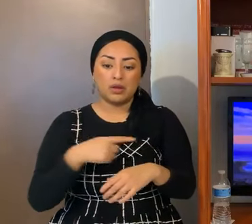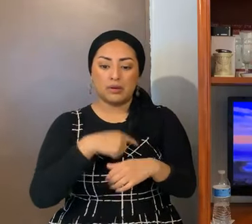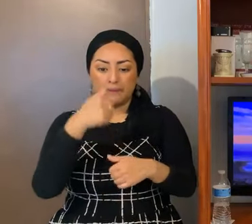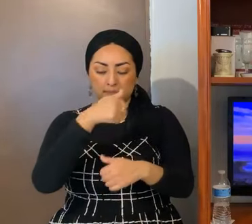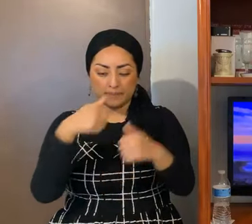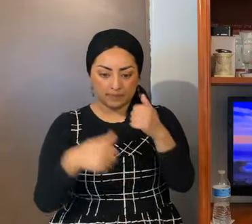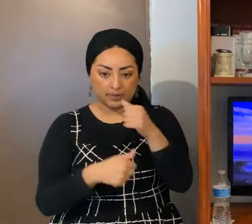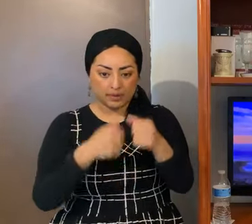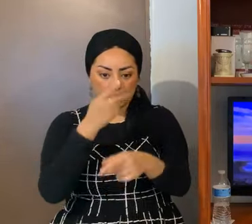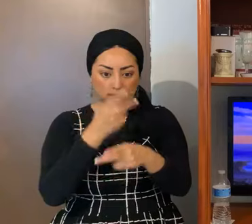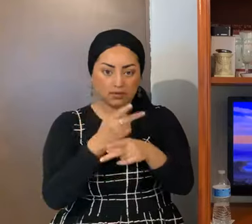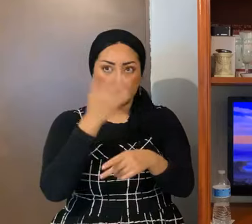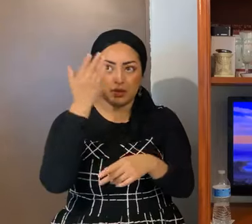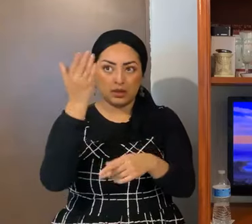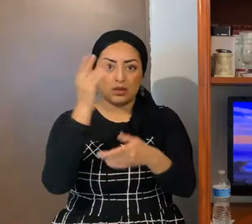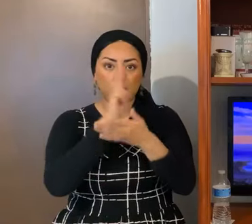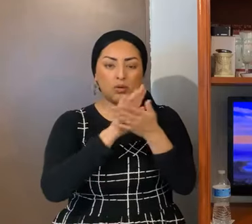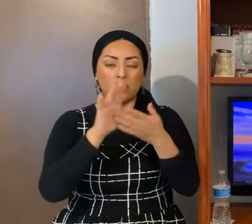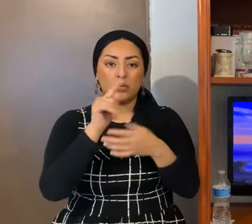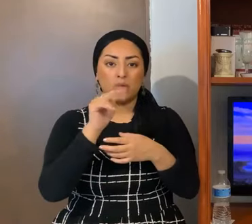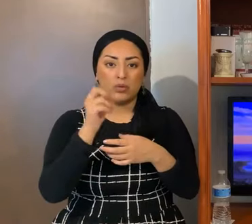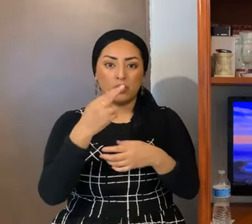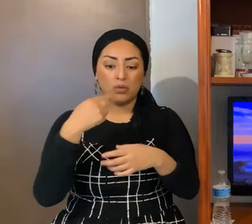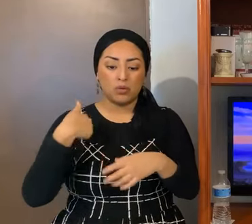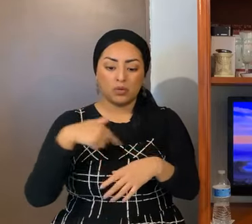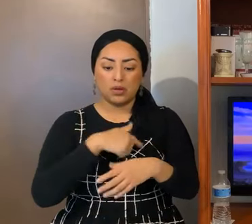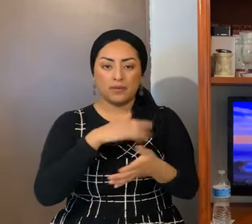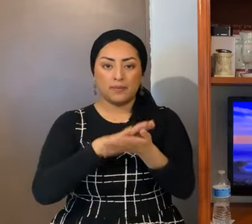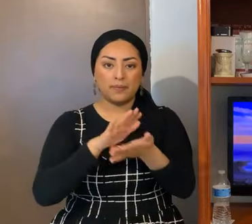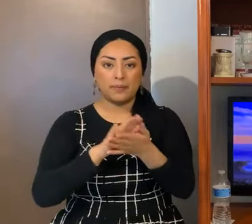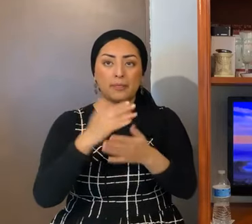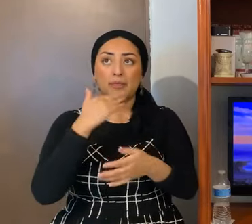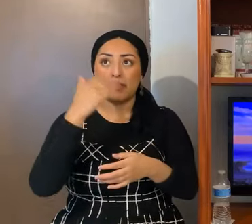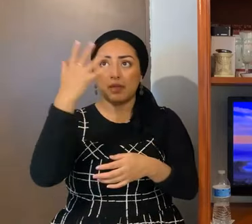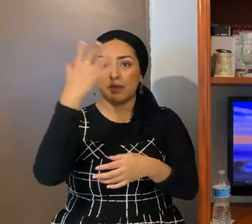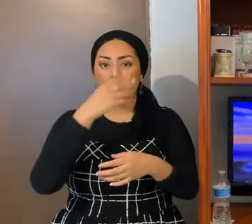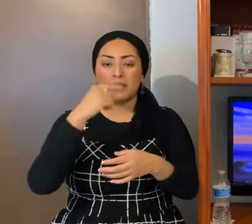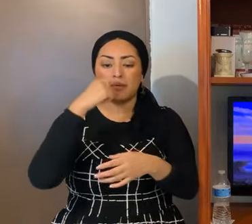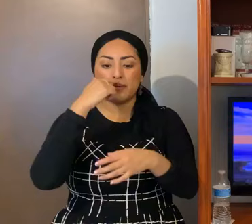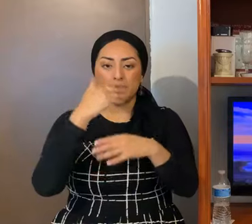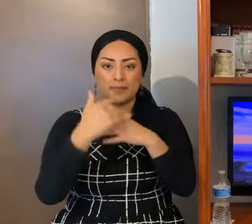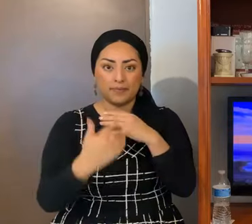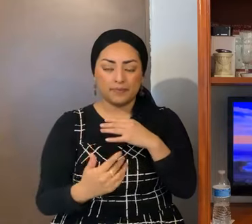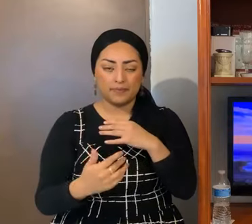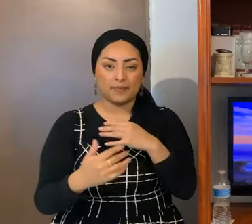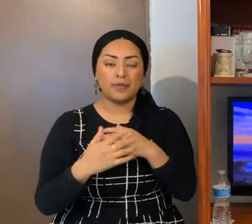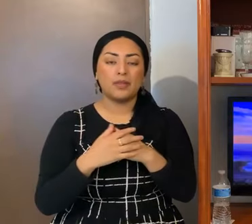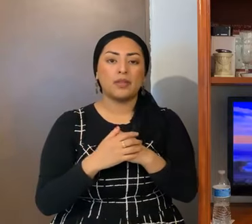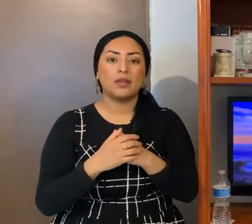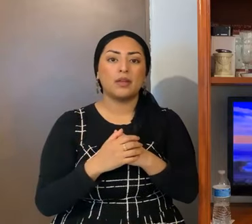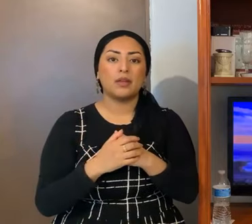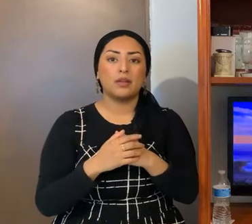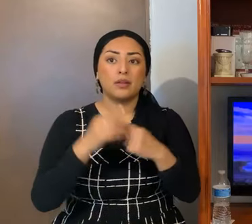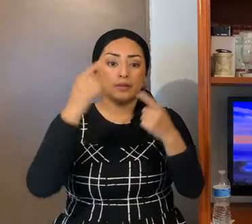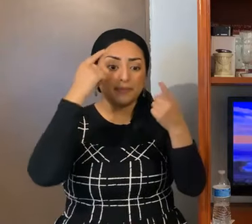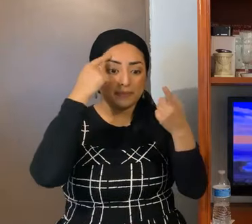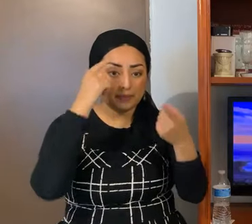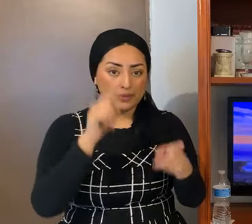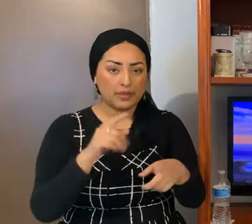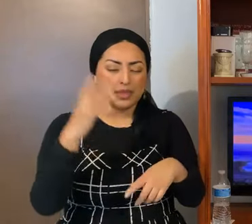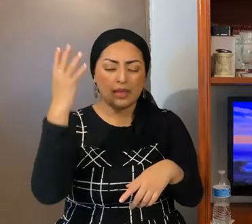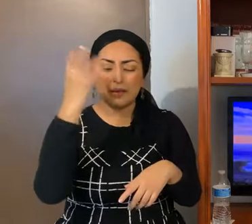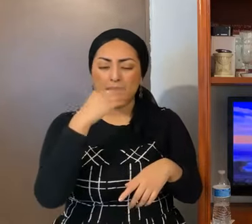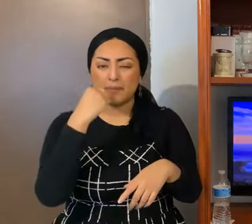a guardar su bendita Torah, somos limpios por su sacrificio único y perfecto, y entonces ese pacto